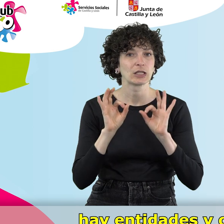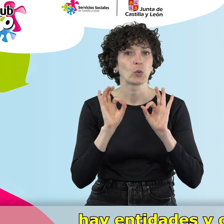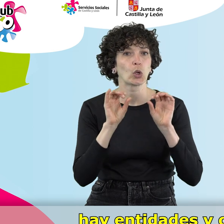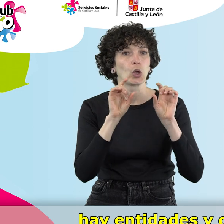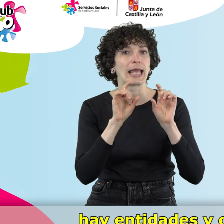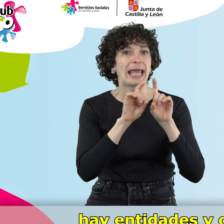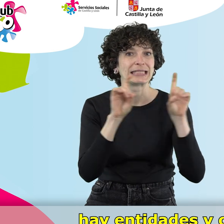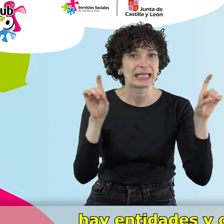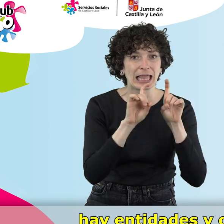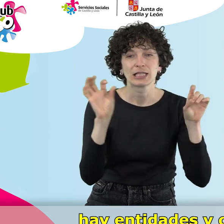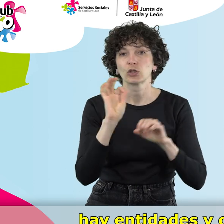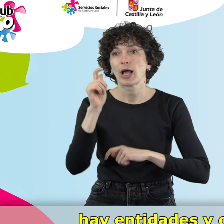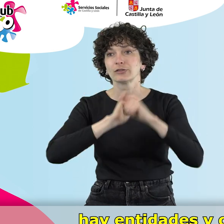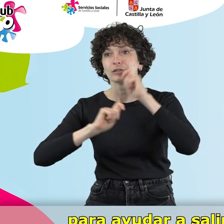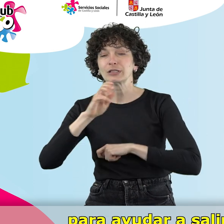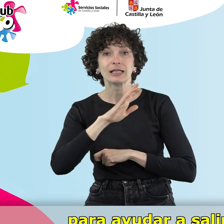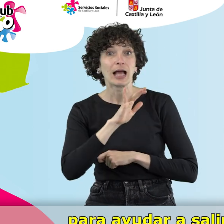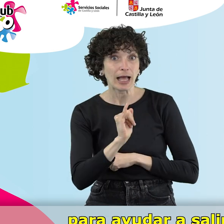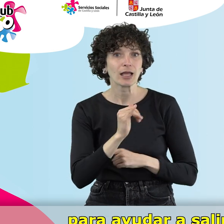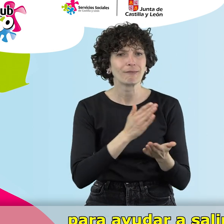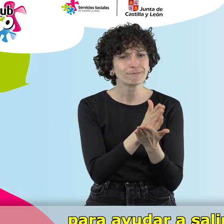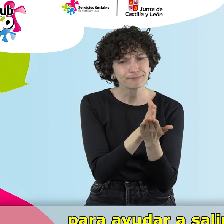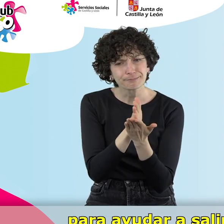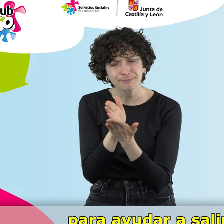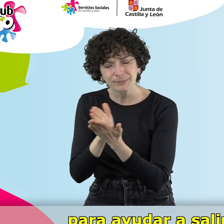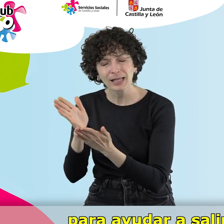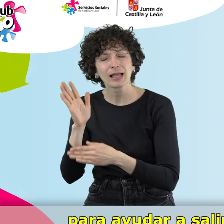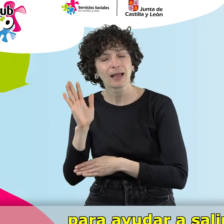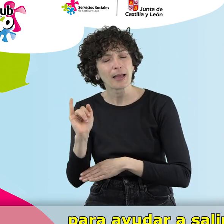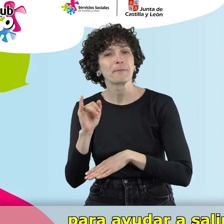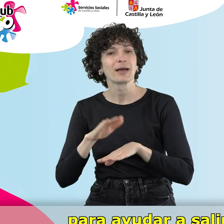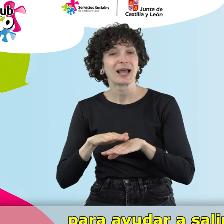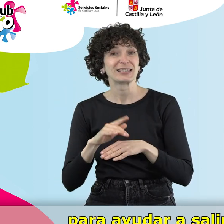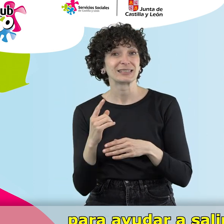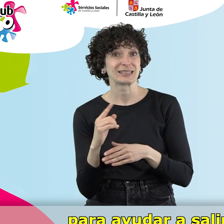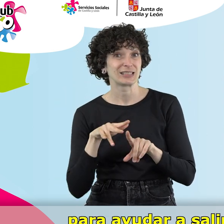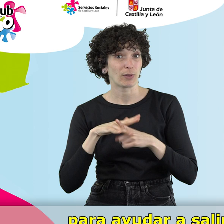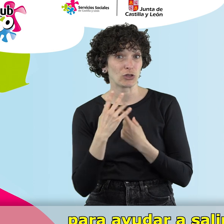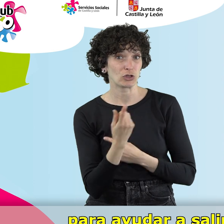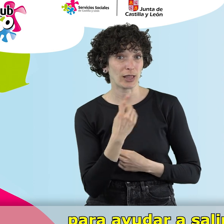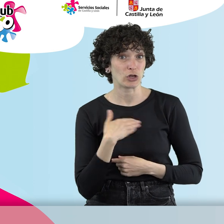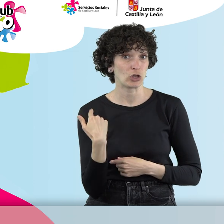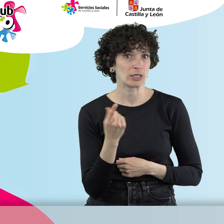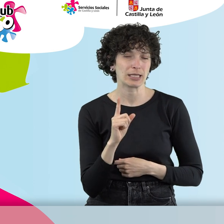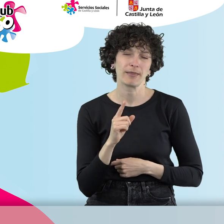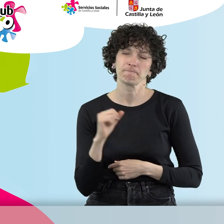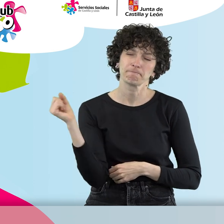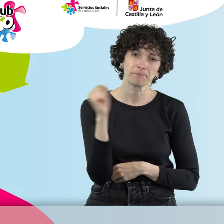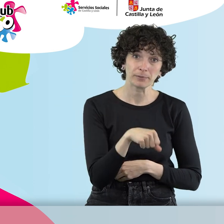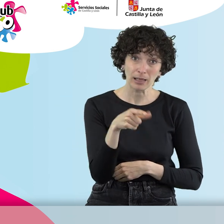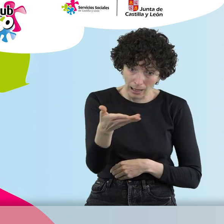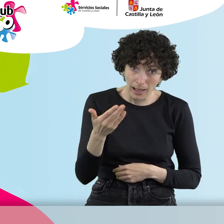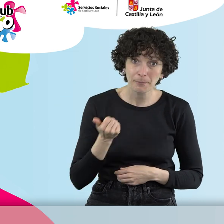entidades y organizaciones que disponen de alternativas para ayudar a salir de la situación de soledad no deseada.